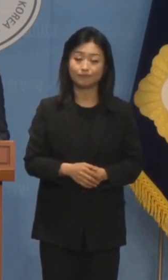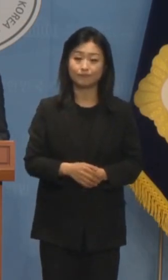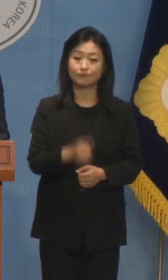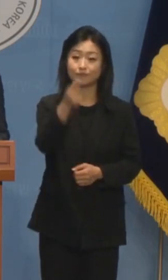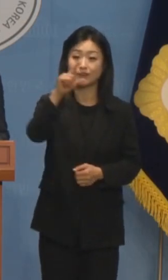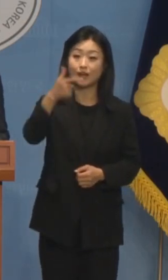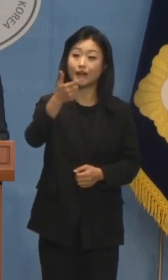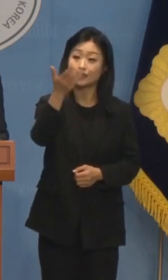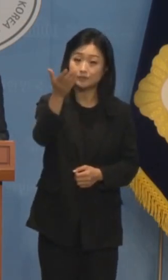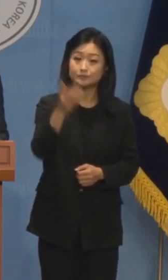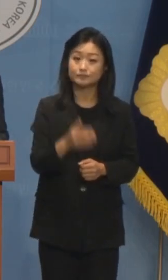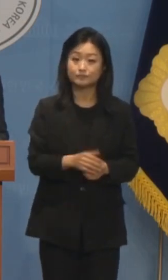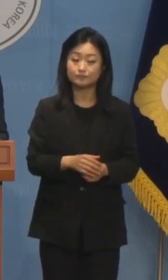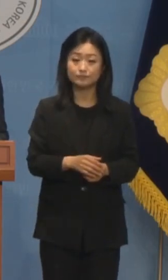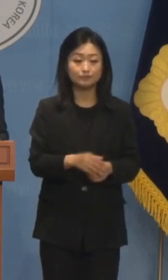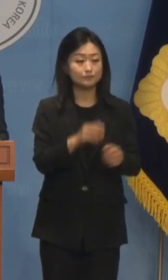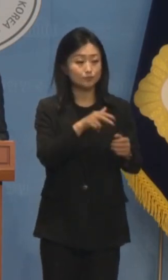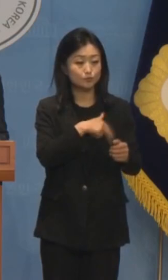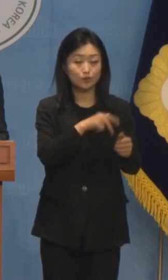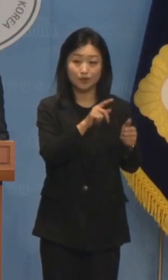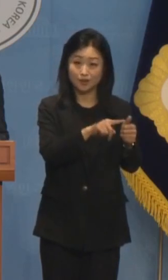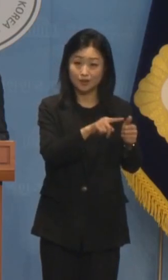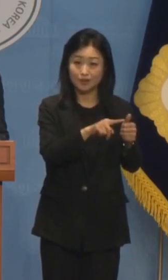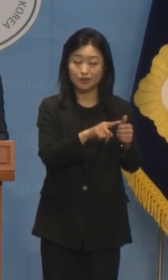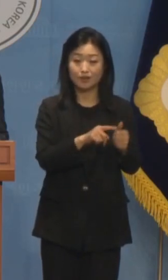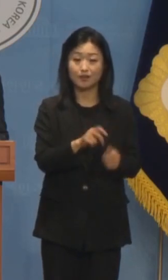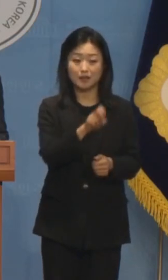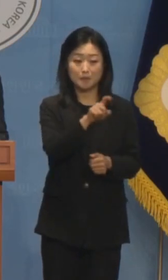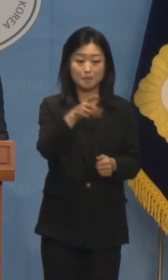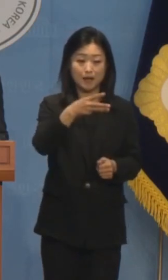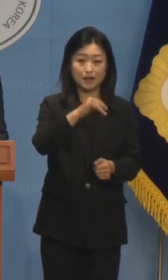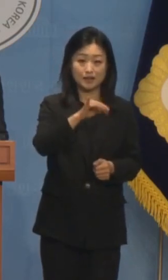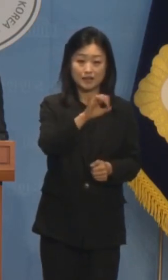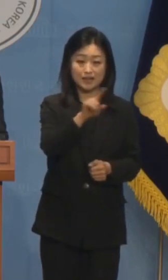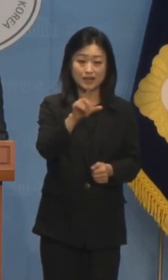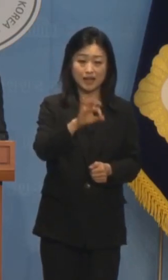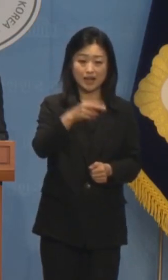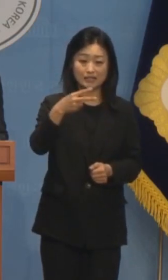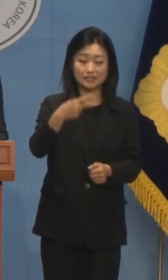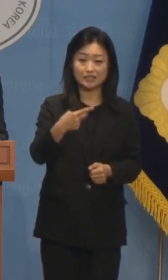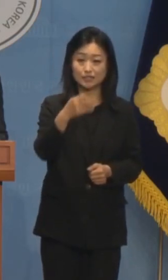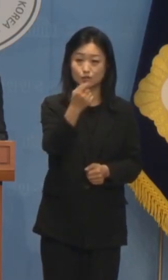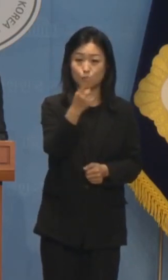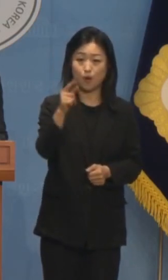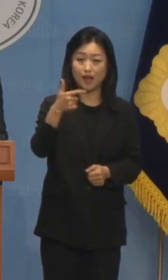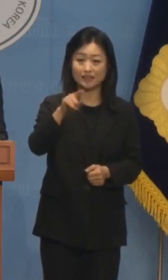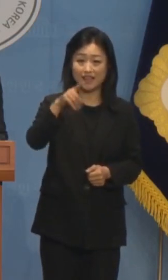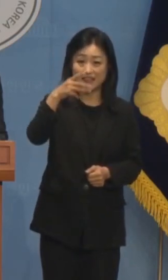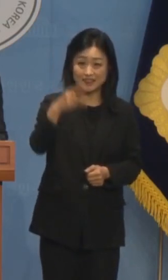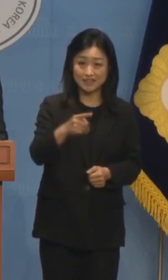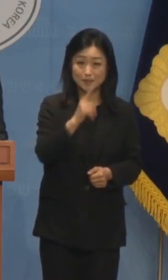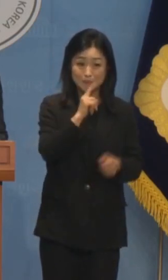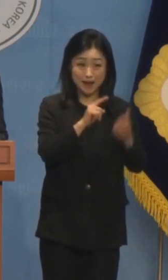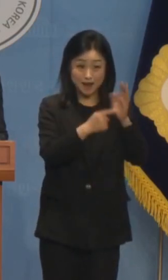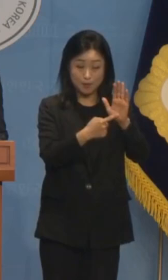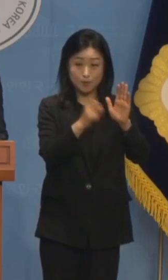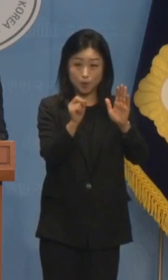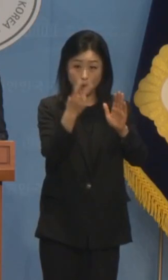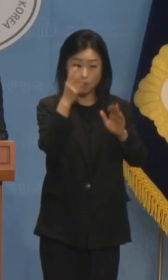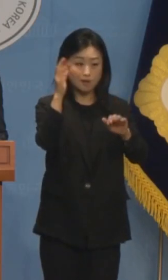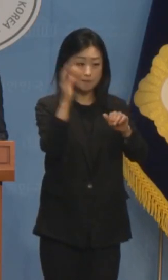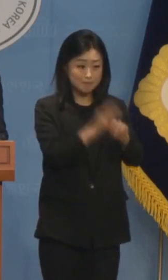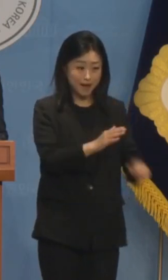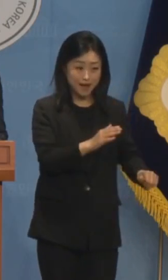당시 어떤 후보자가 마리 앙뚜아네트 발언으로 용산의 영린을 건드렸다 낙마한 사건도